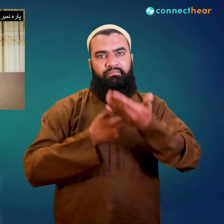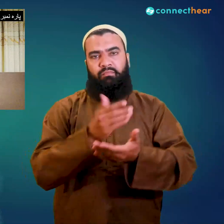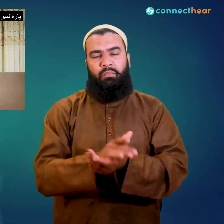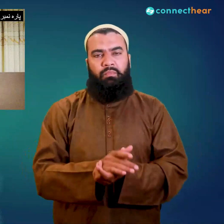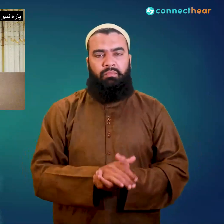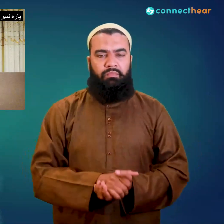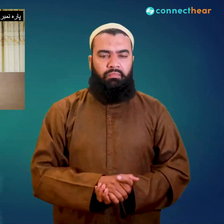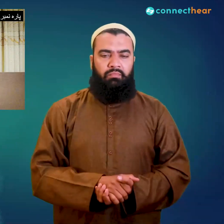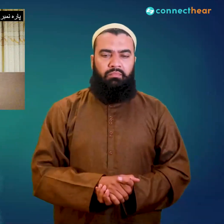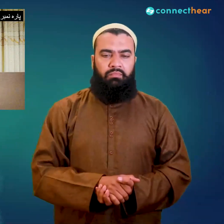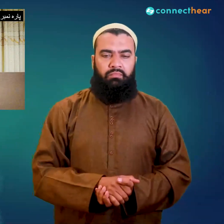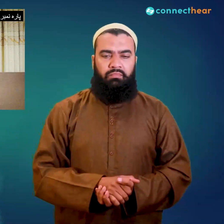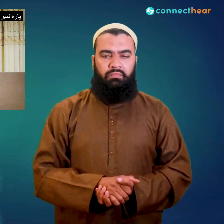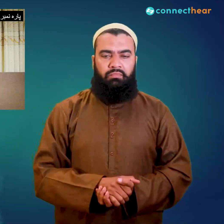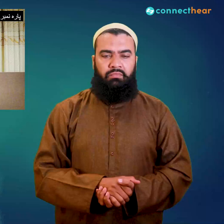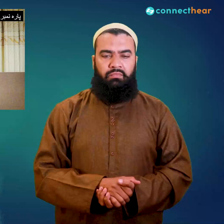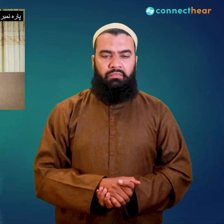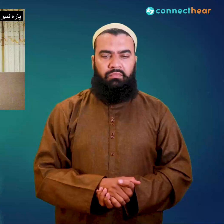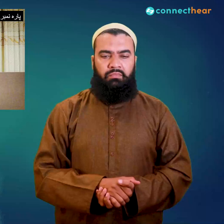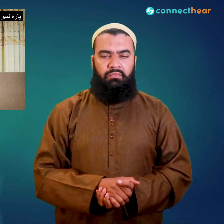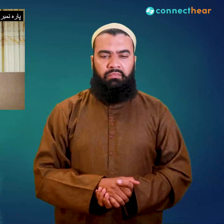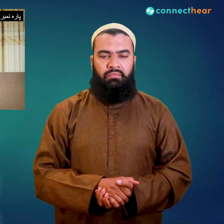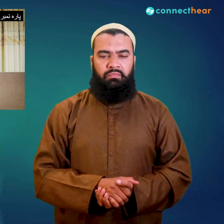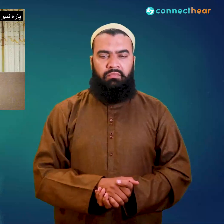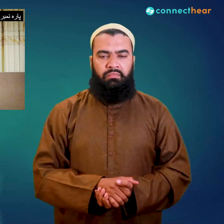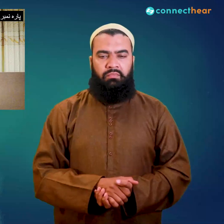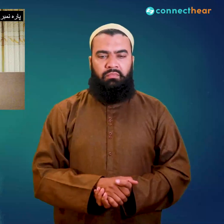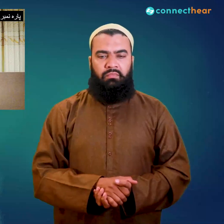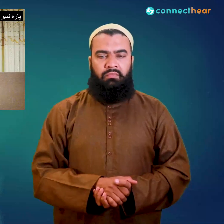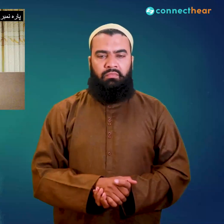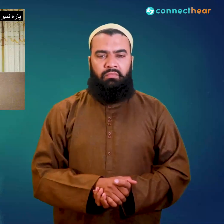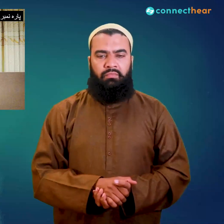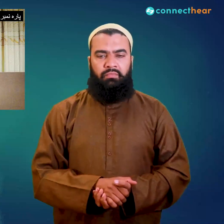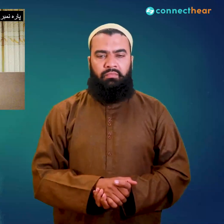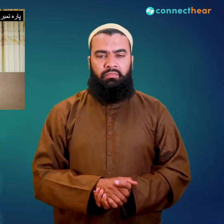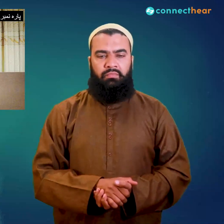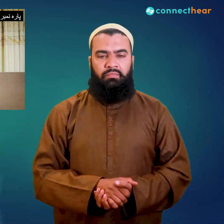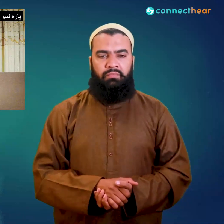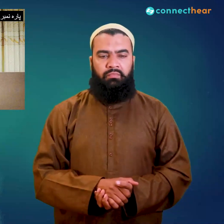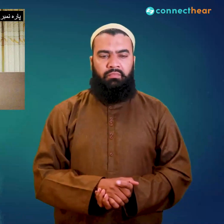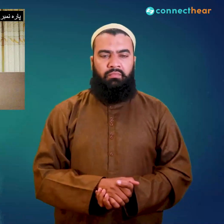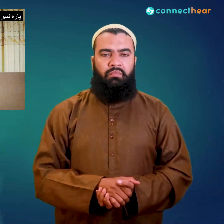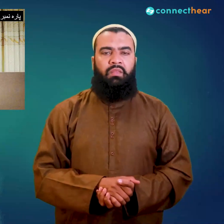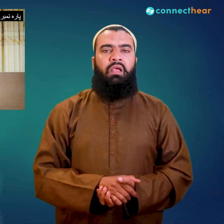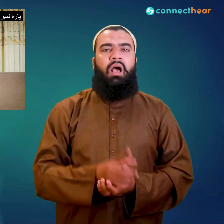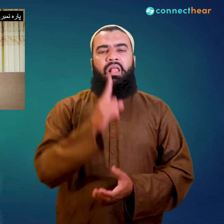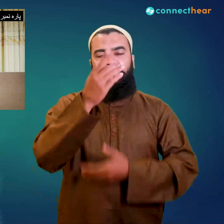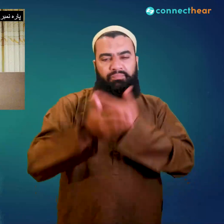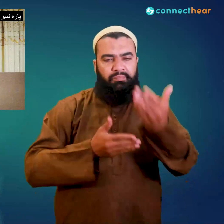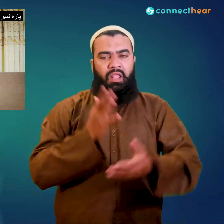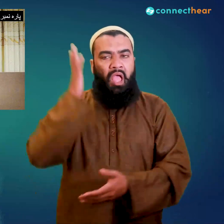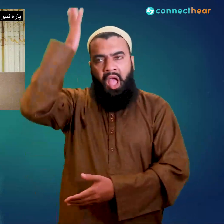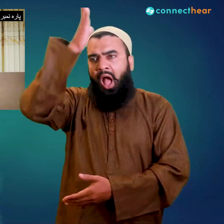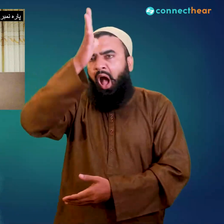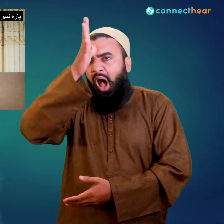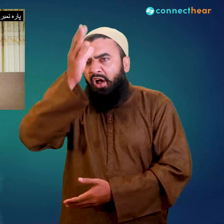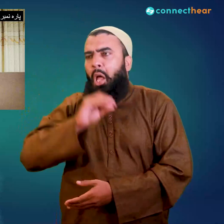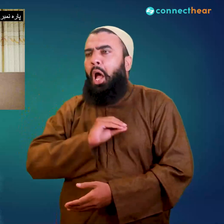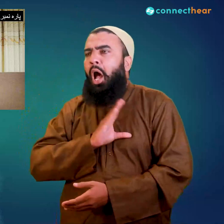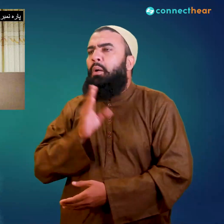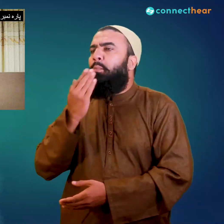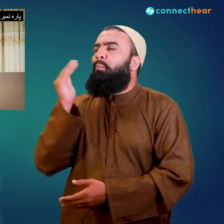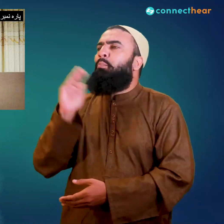گئی، وَمَثَلُ كَلِمَةٍ خَبِيثَةٍ كَشَجَرَةٍ خَبِيثَةٍ۔ کلمات کفر اور افعال